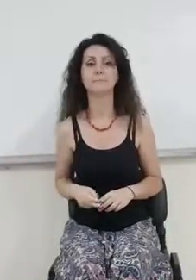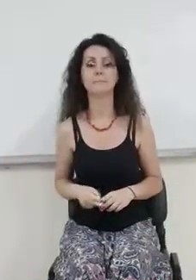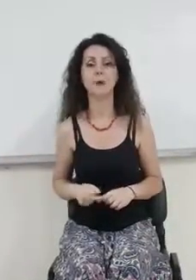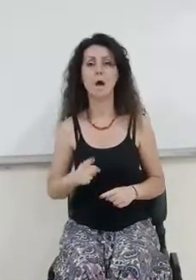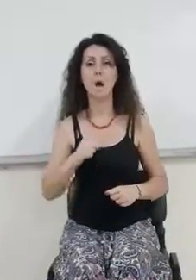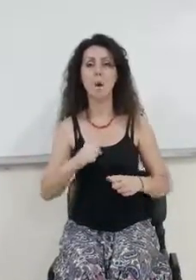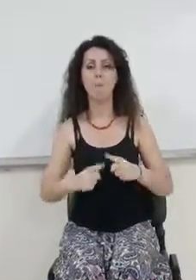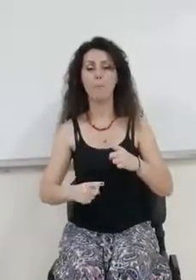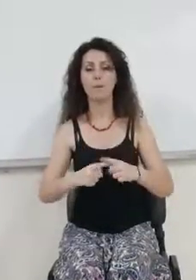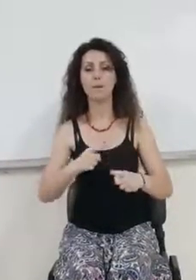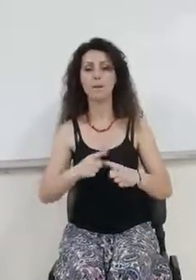Politikacı,